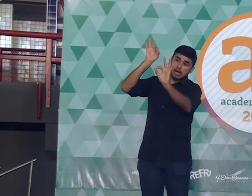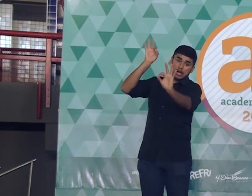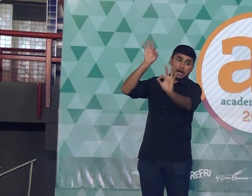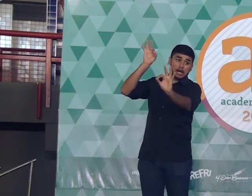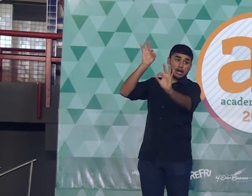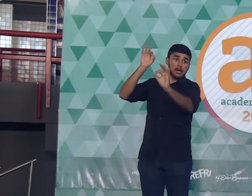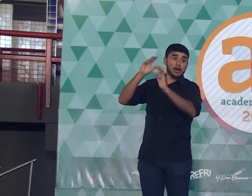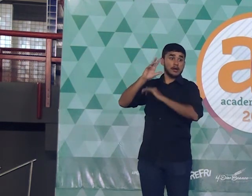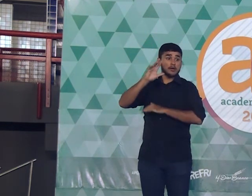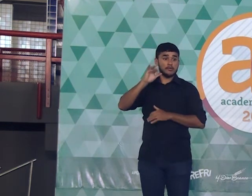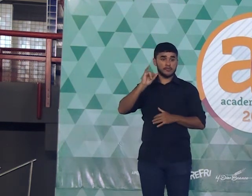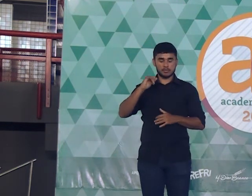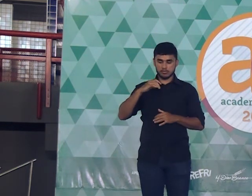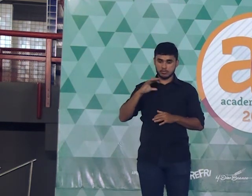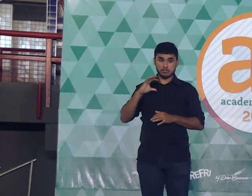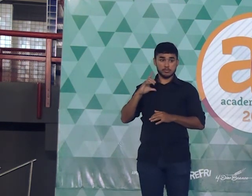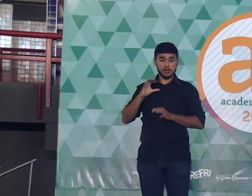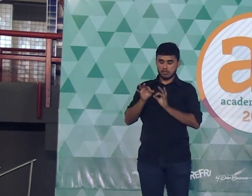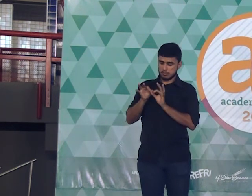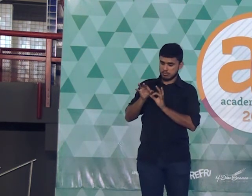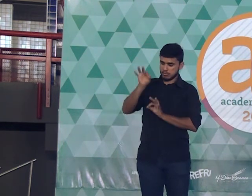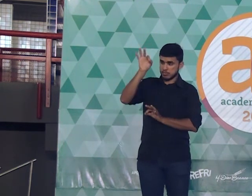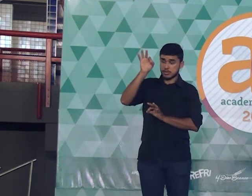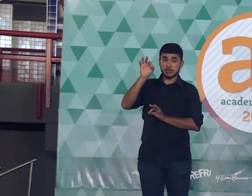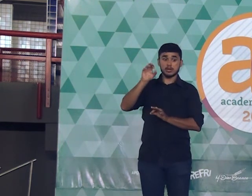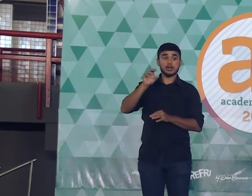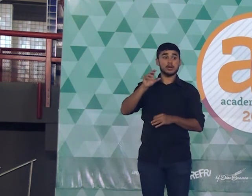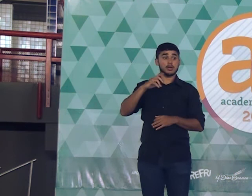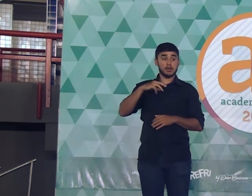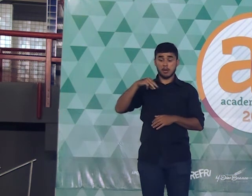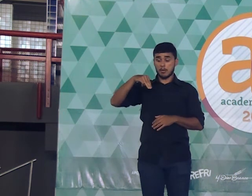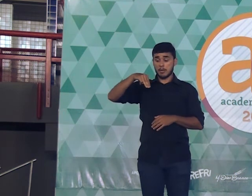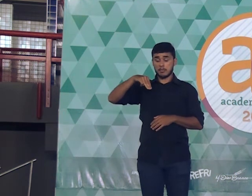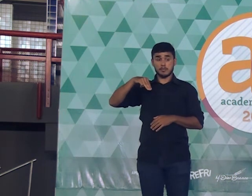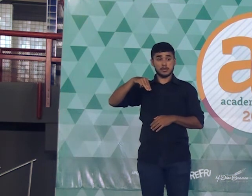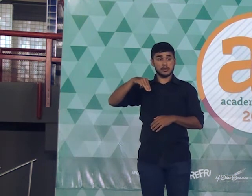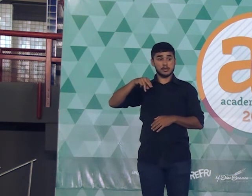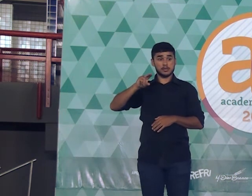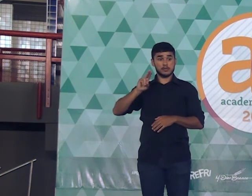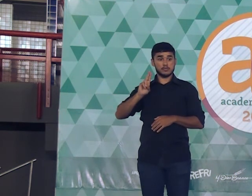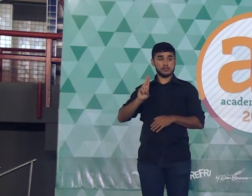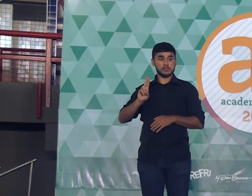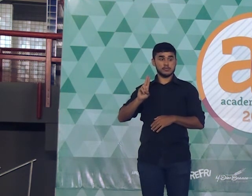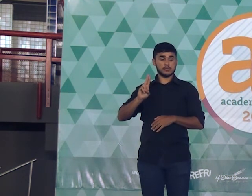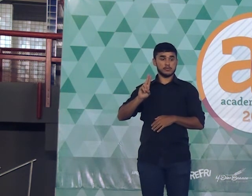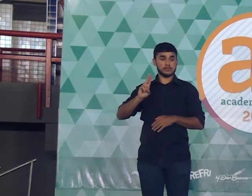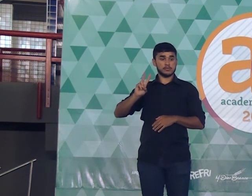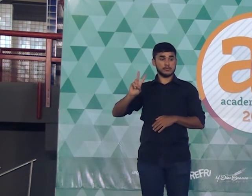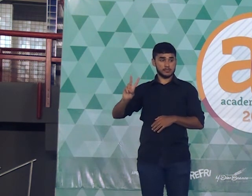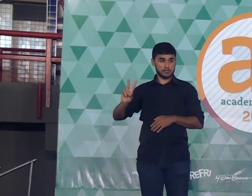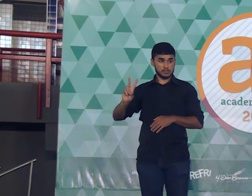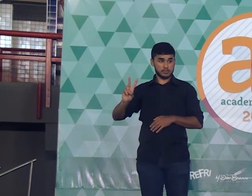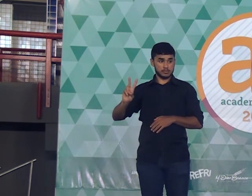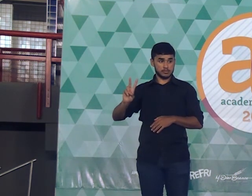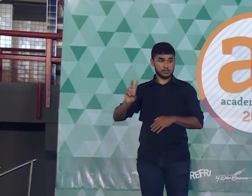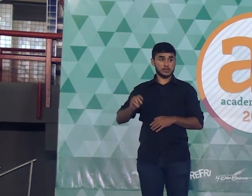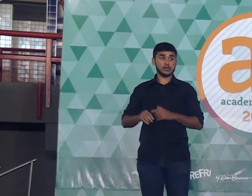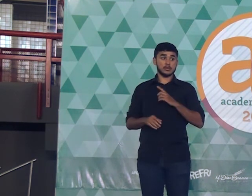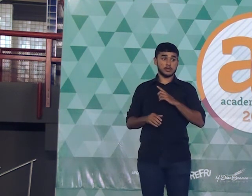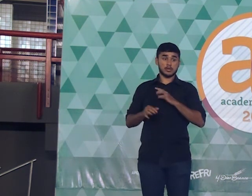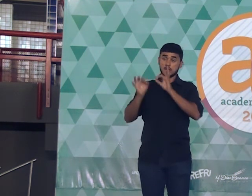vertical, você vai ter movimento uniformemente variado. Na horizontal, você vai ter